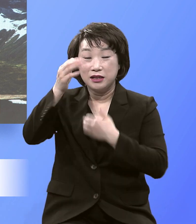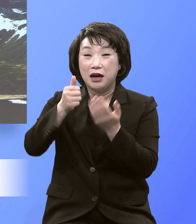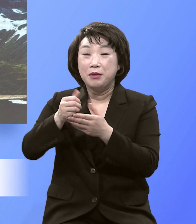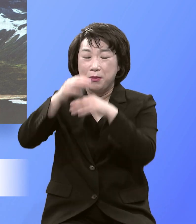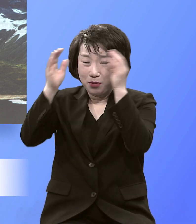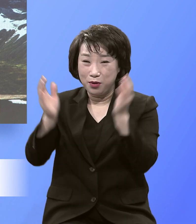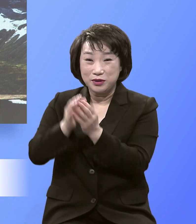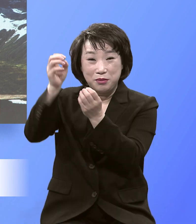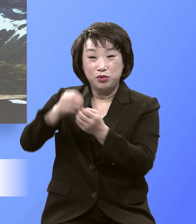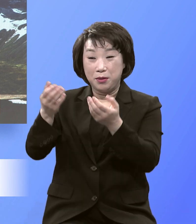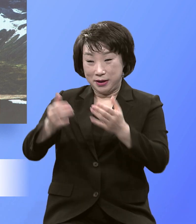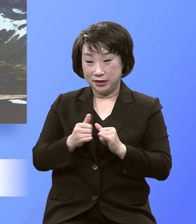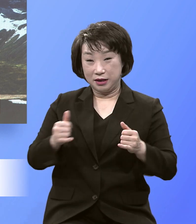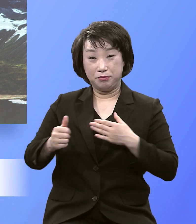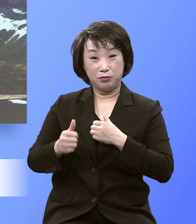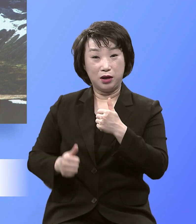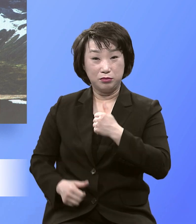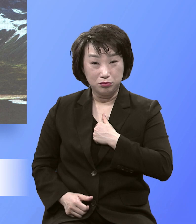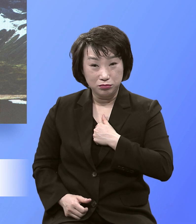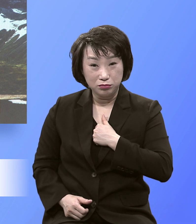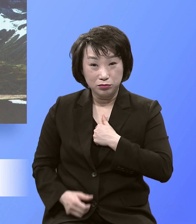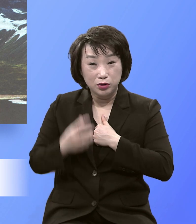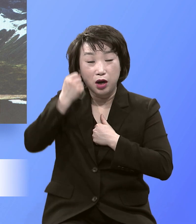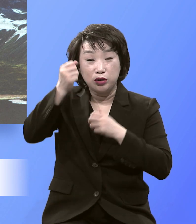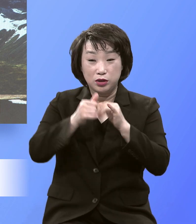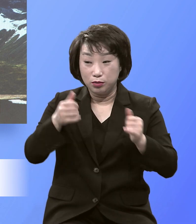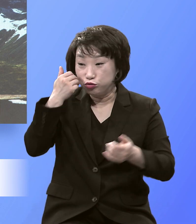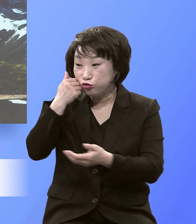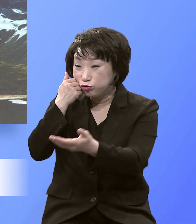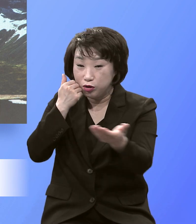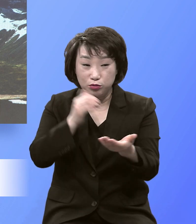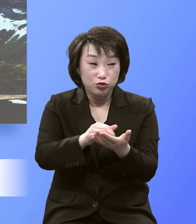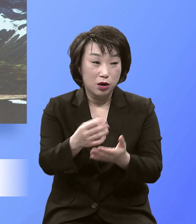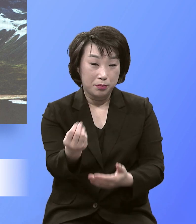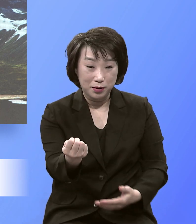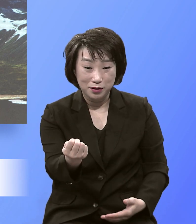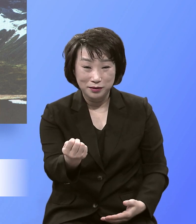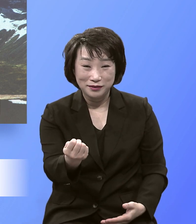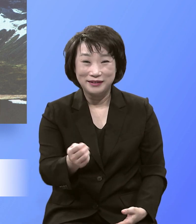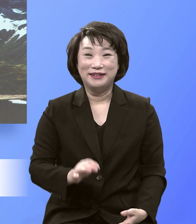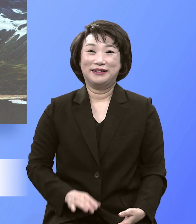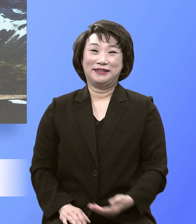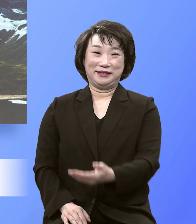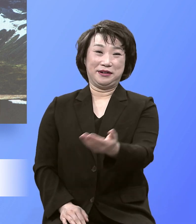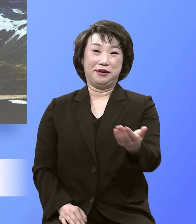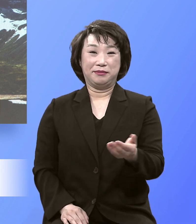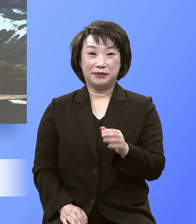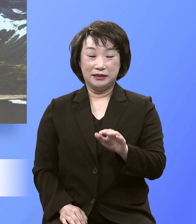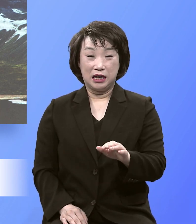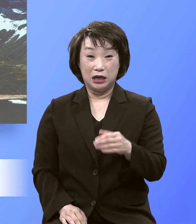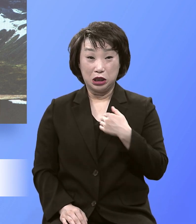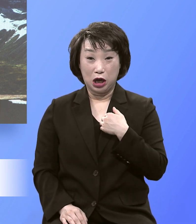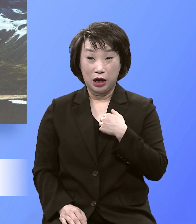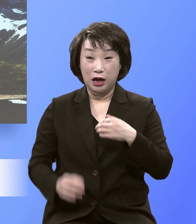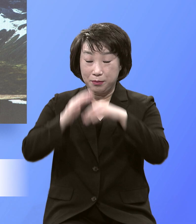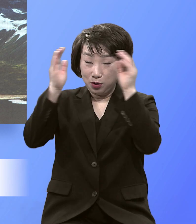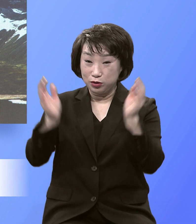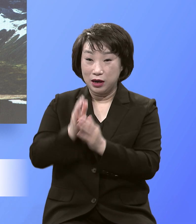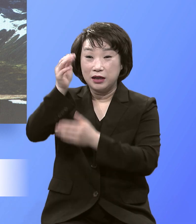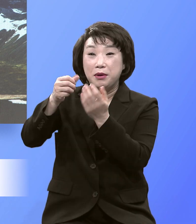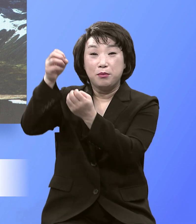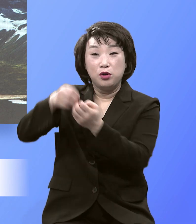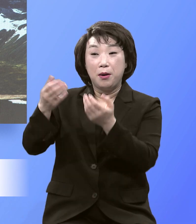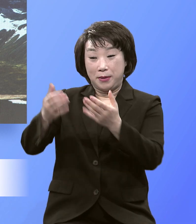상속자다. 이런 사람이 누가 있는가 생각해 보라고. 여러분, 내가